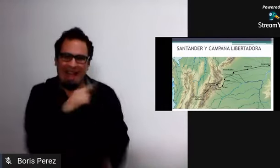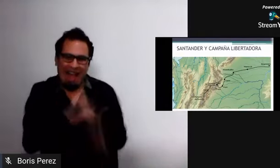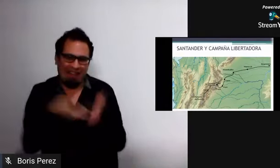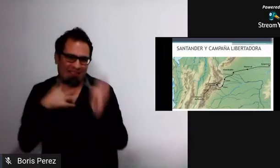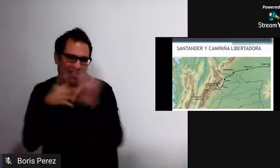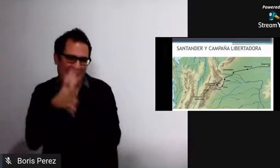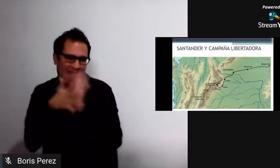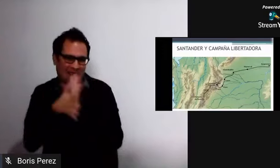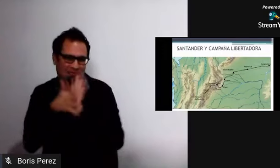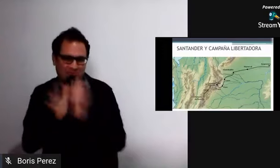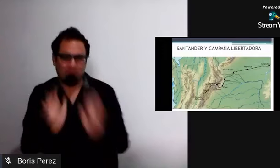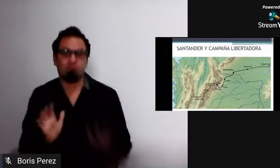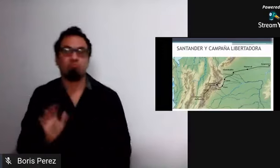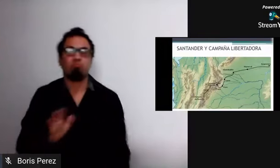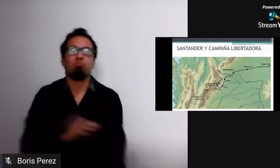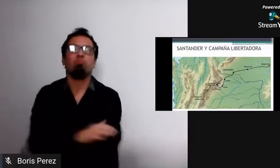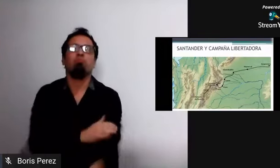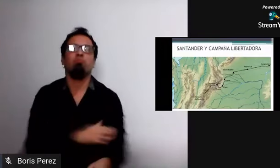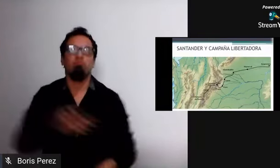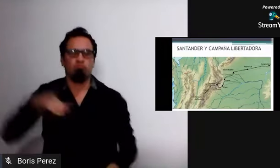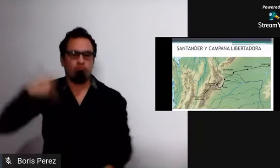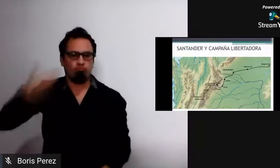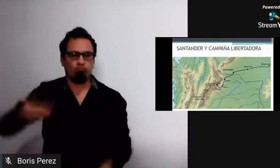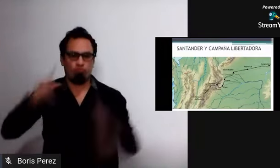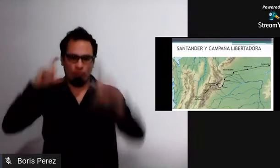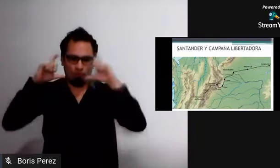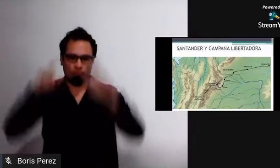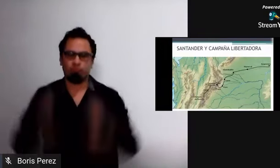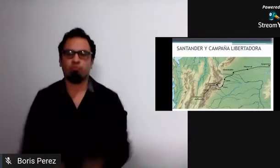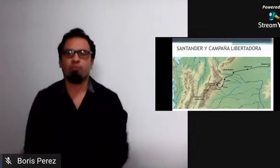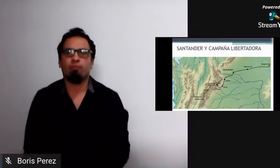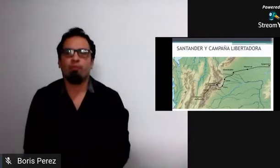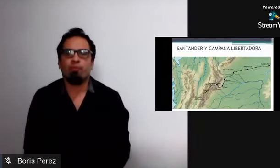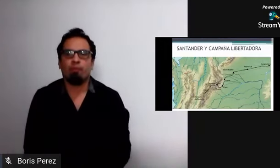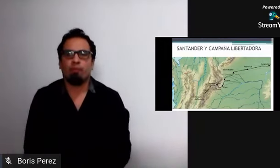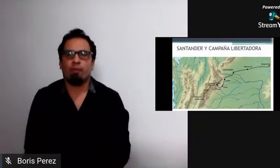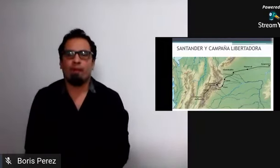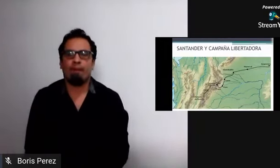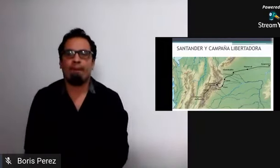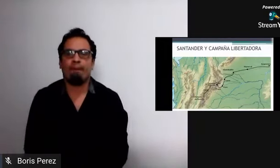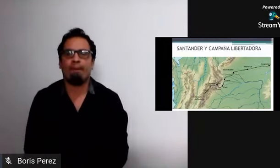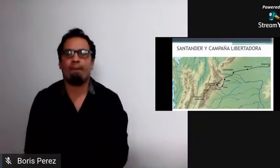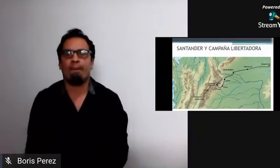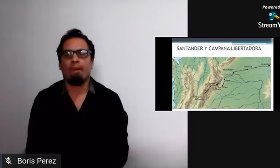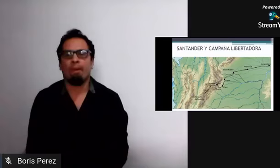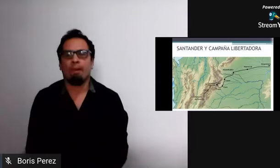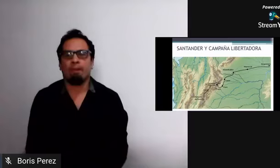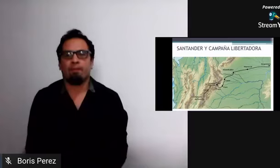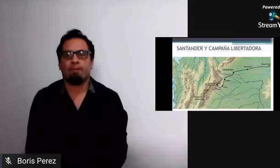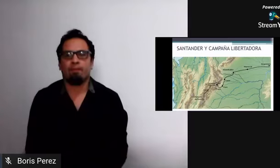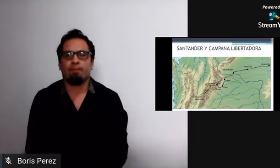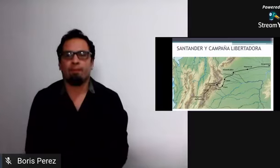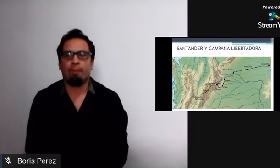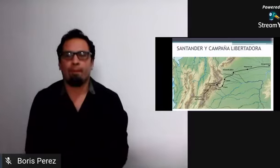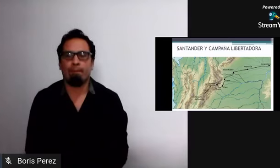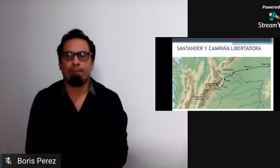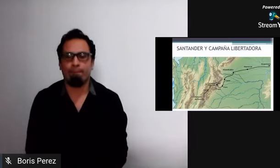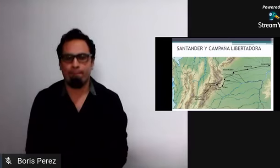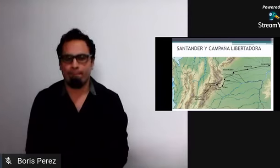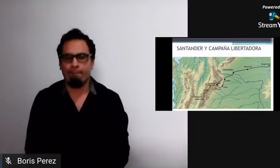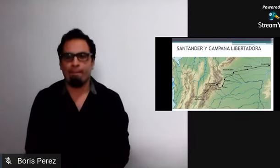siguiente, como yo les estaba contando, este fue el recorrido que hicieron ellos, siguiente, veamos la fotografía.